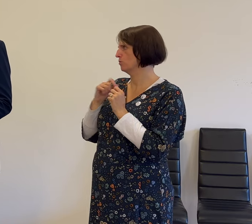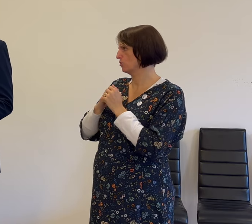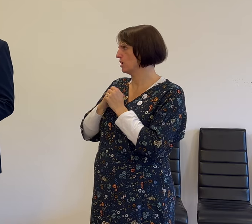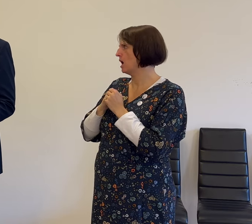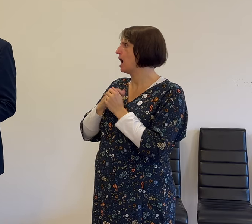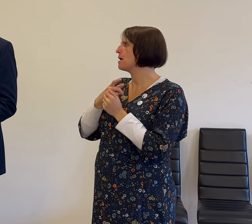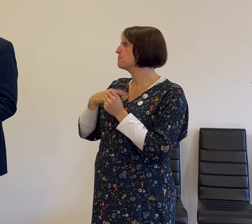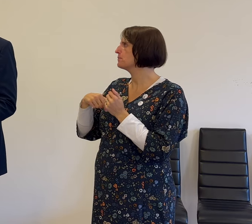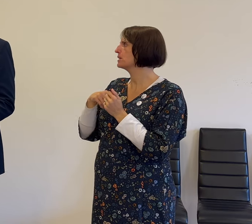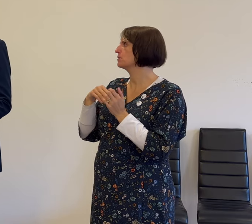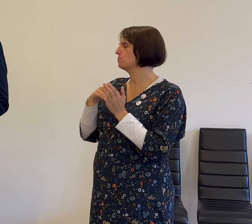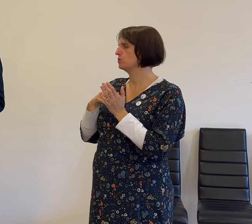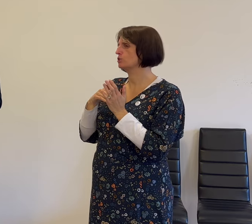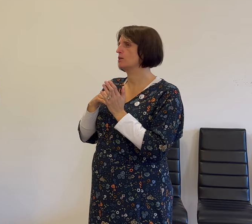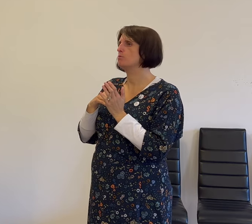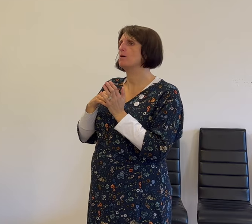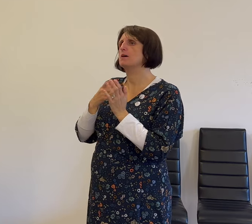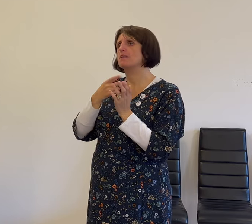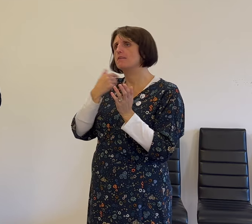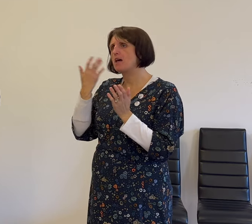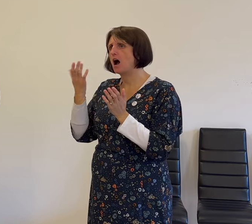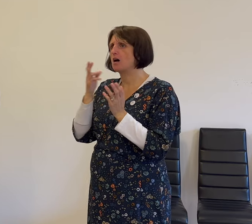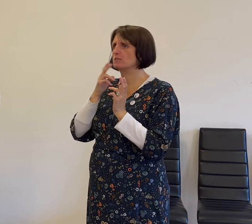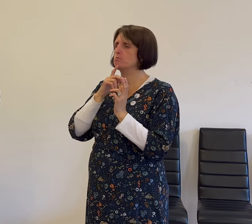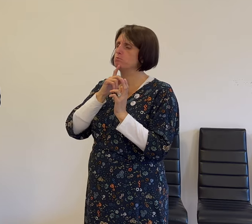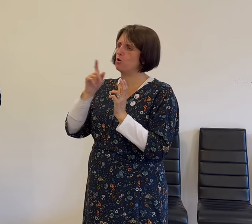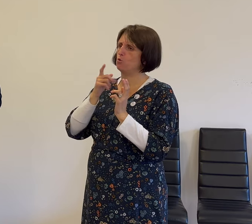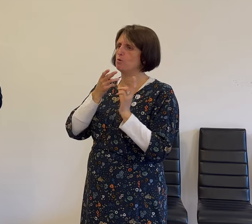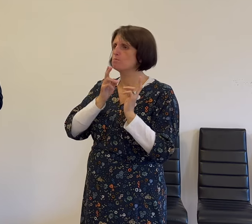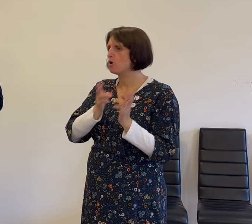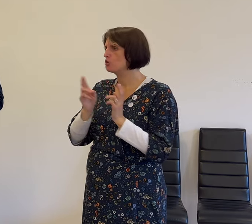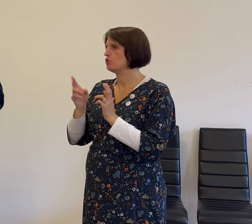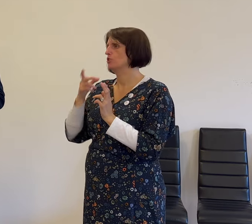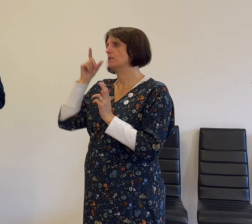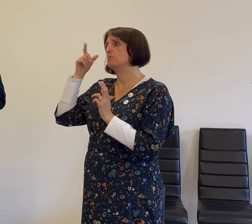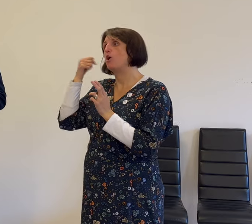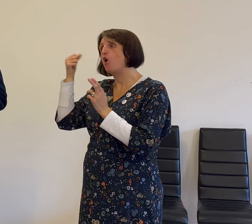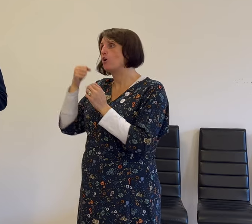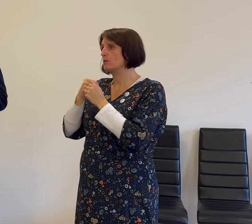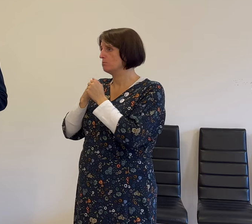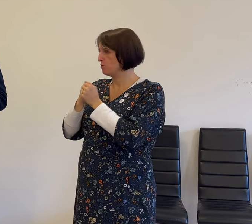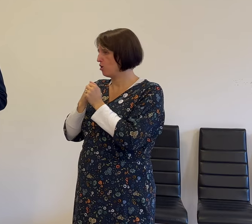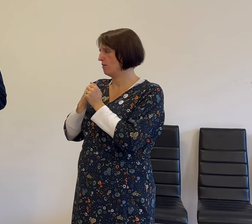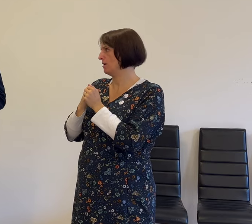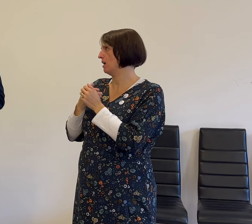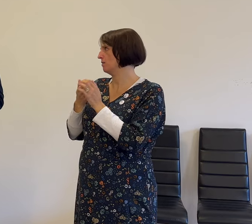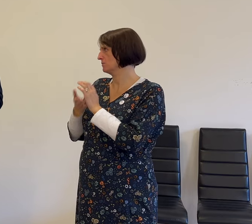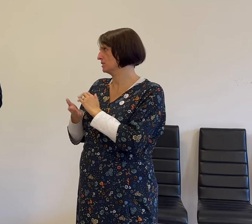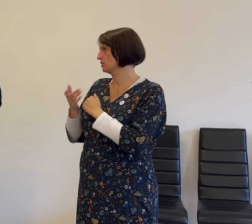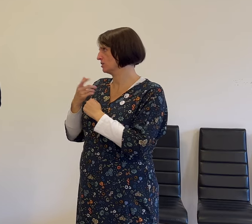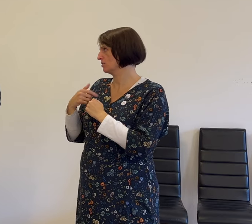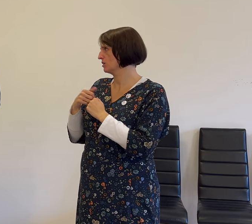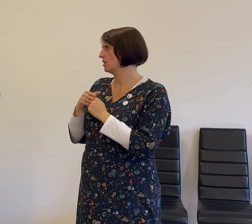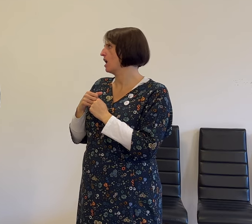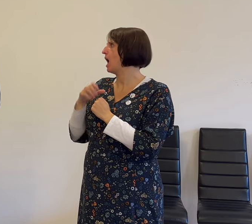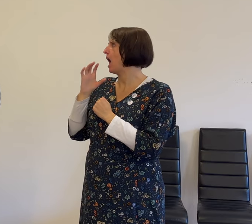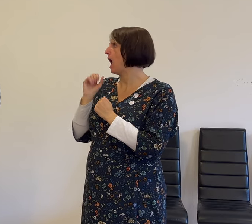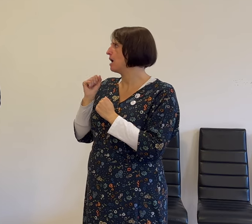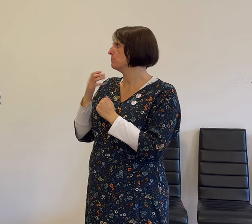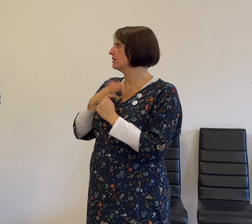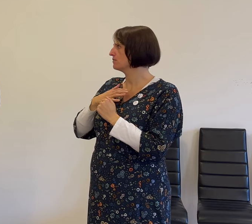kdy potřebujeme dát Bohu šanci, aby změnil to, co nám připadá nemožné. Aby v našem